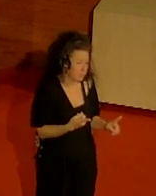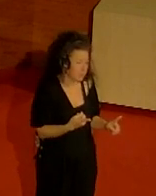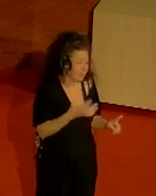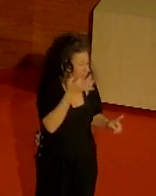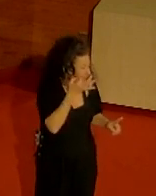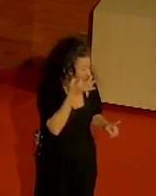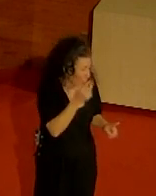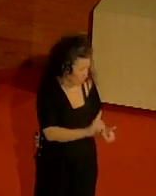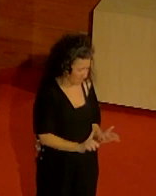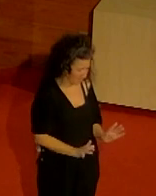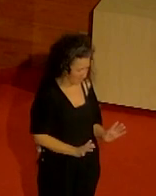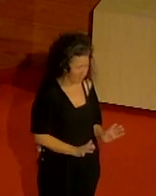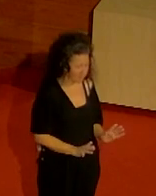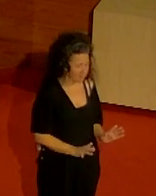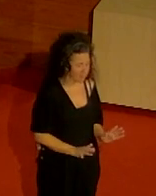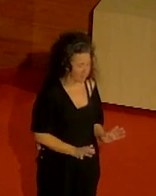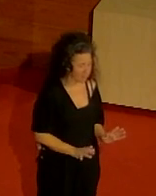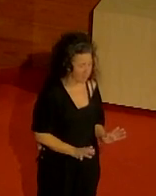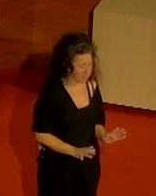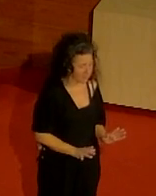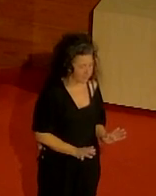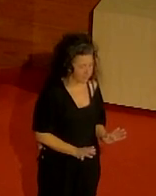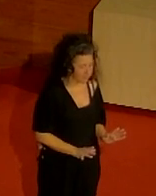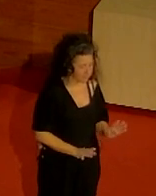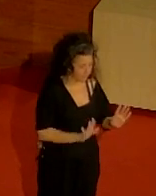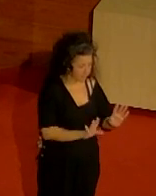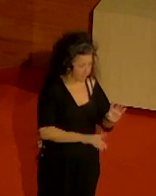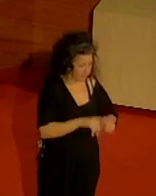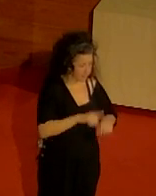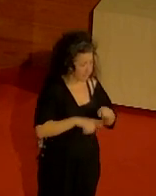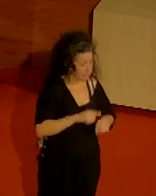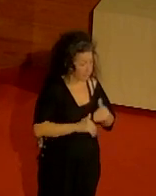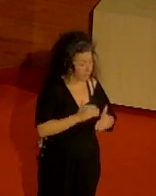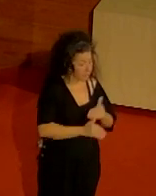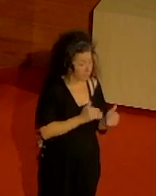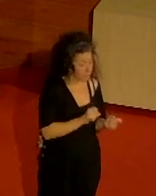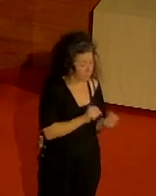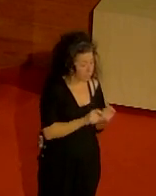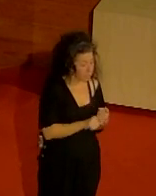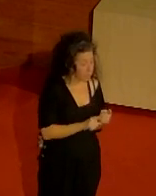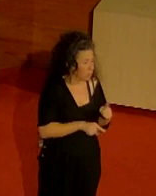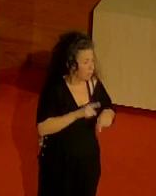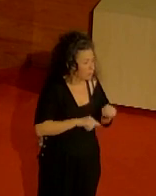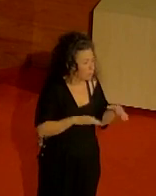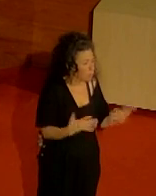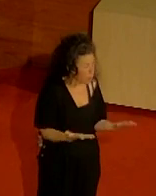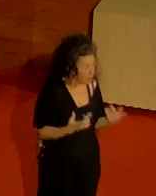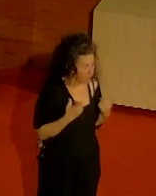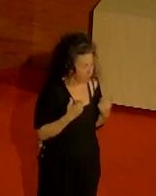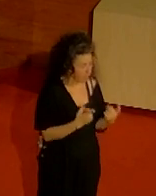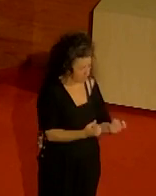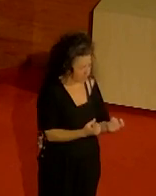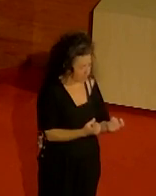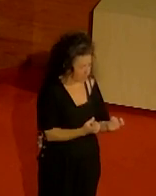¿Por qué? Porque para hacer según qué tipo de proceso migratorio, pues se necesitan unos ciertos